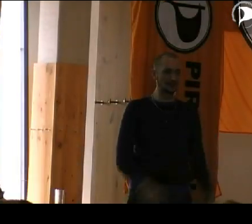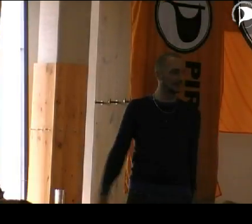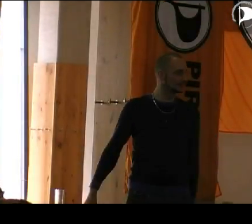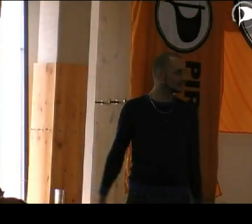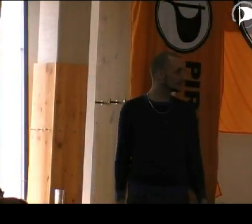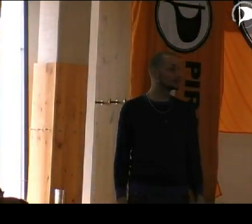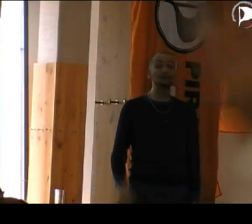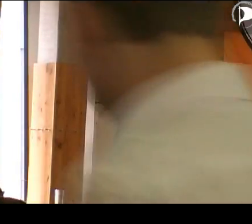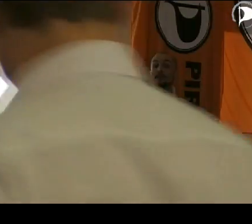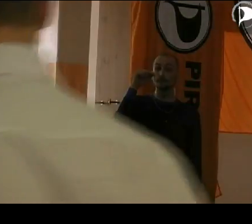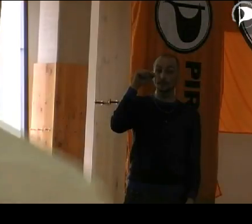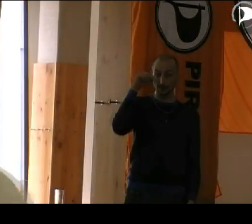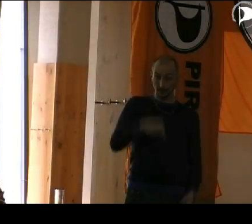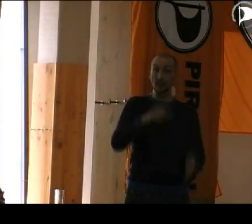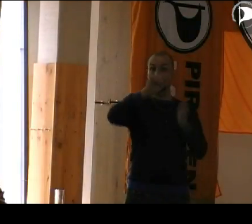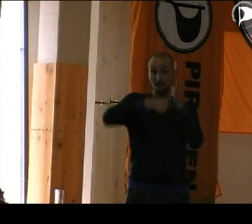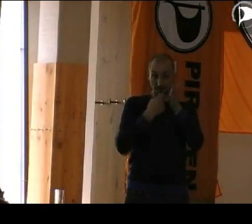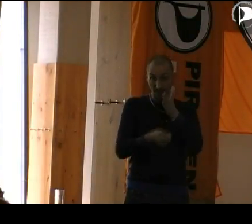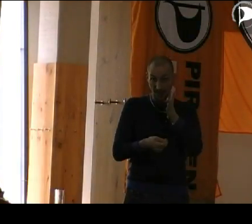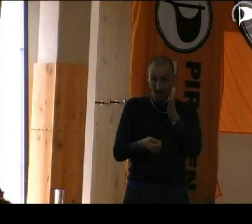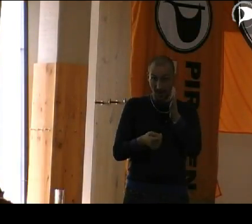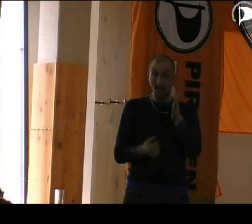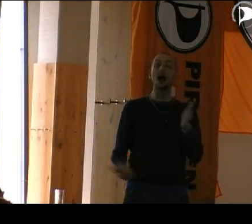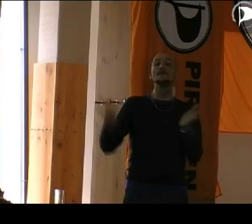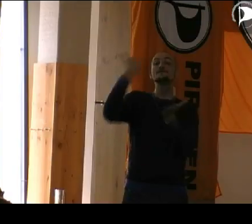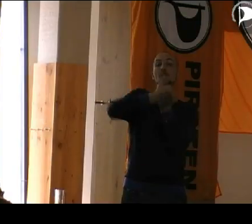damit kommen wir zur wahl des vorsitzenden